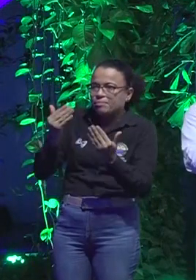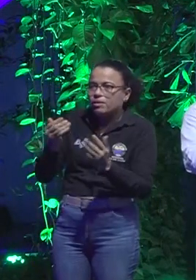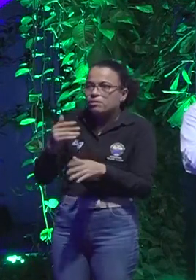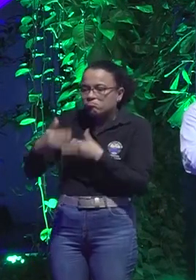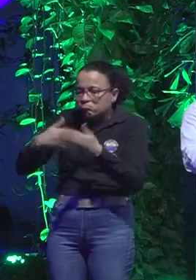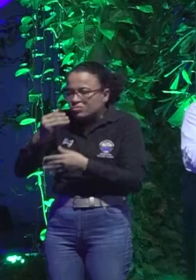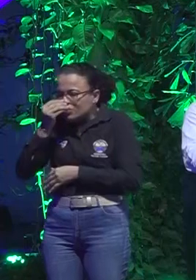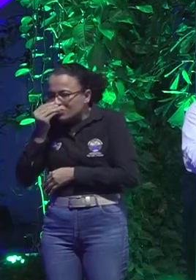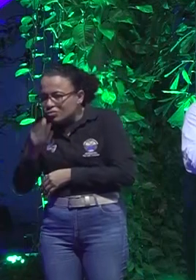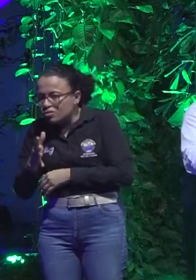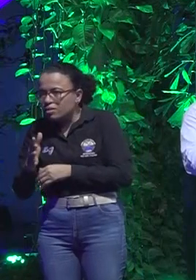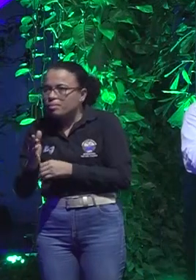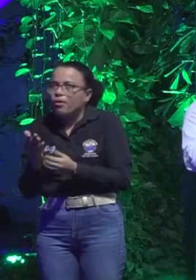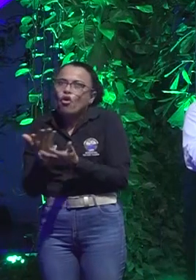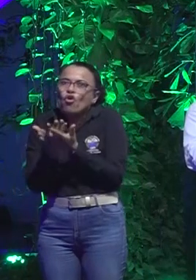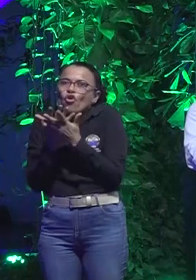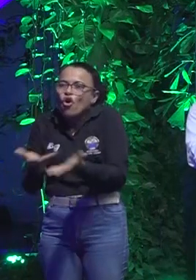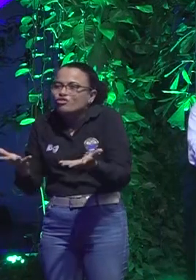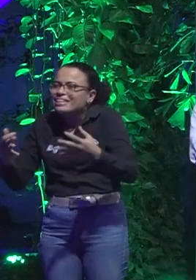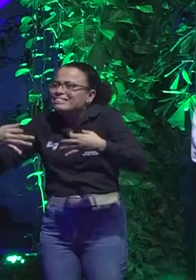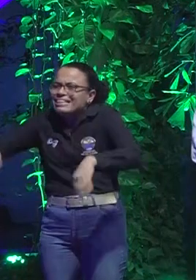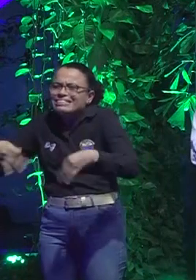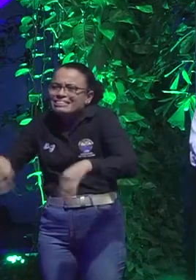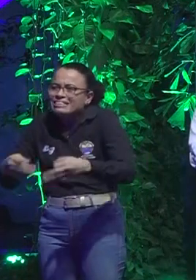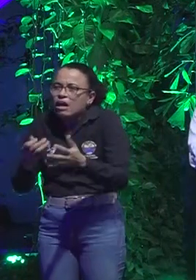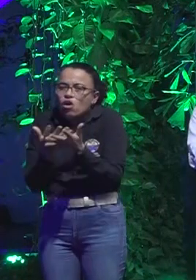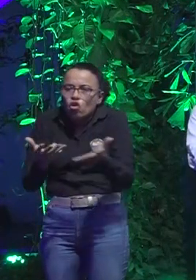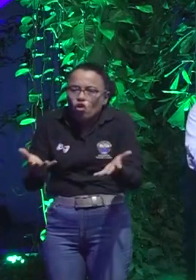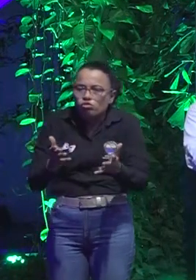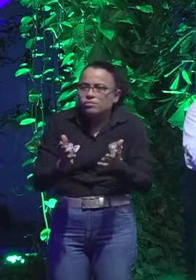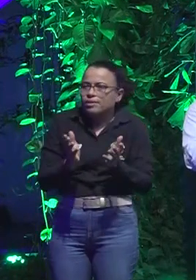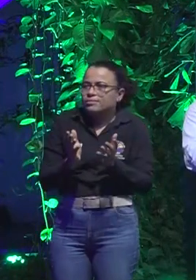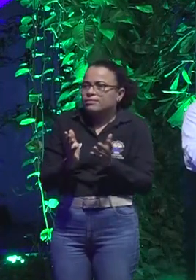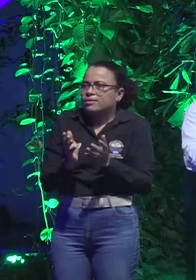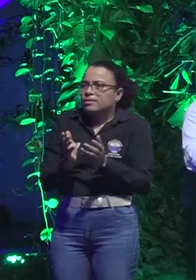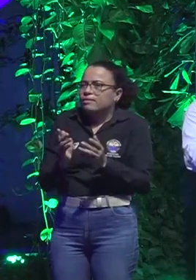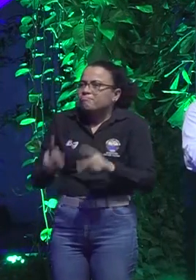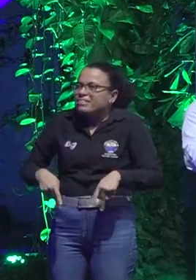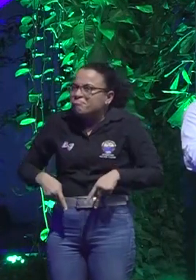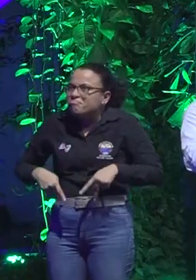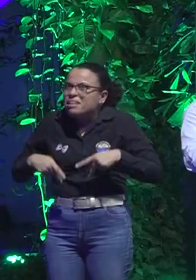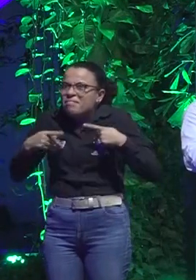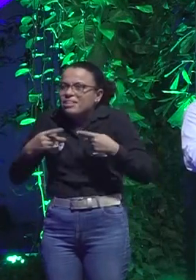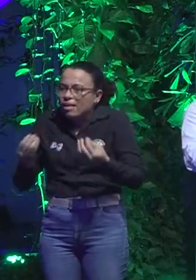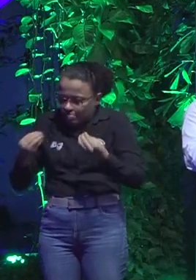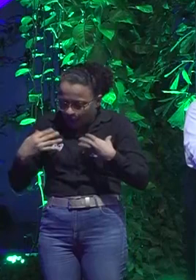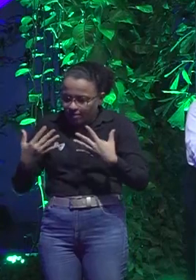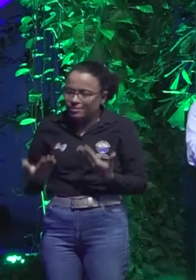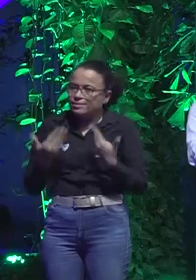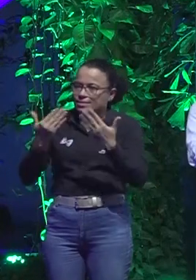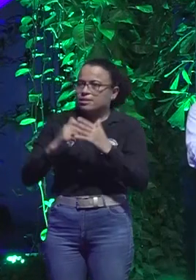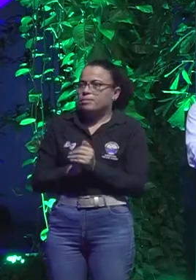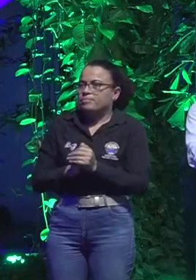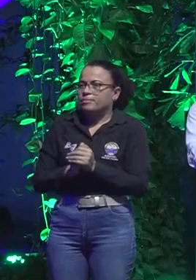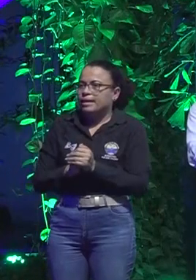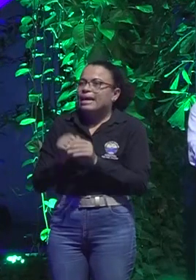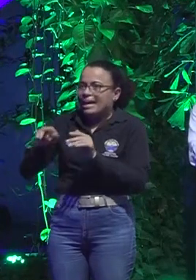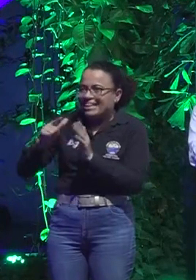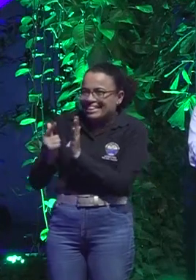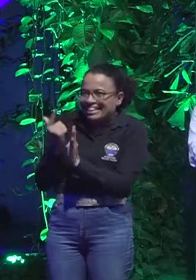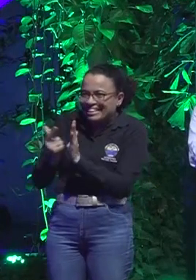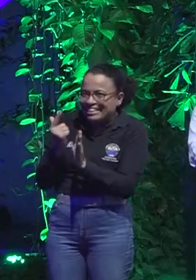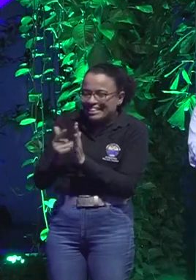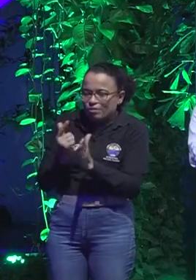las humanidades, del arte, de todo aquello que no es cuantificable y de la defensa de la educación pública, pues se sintió identificado con